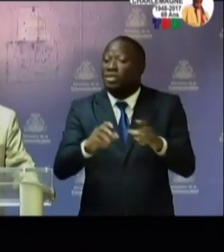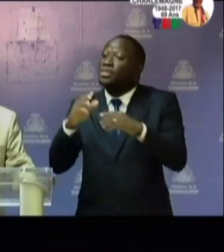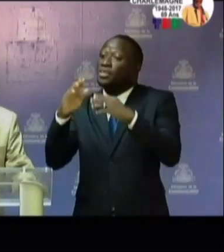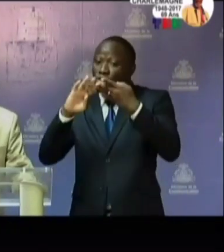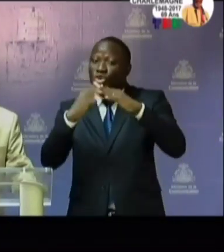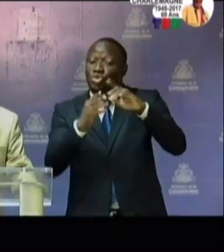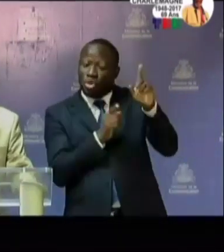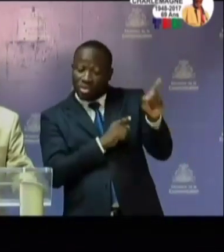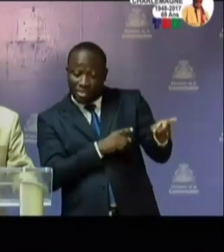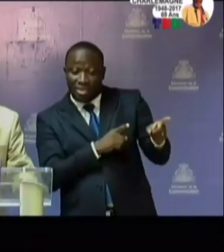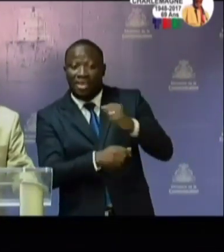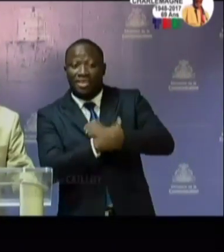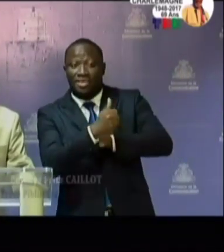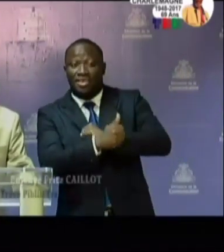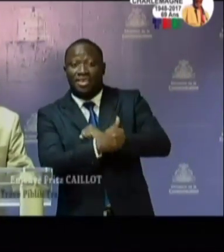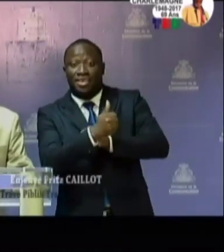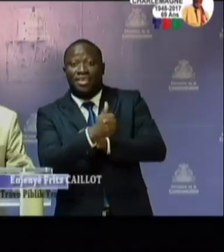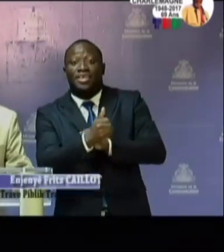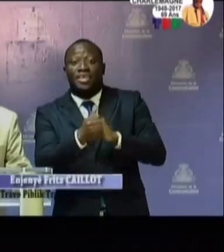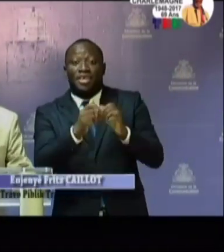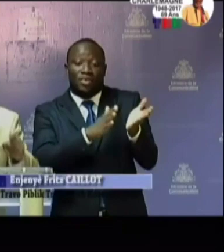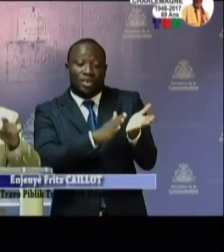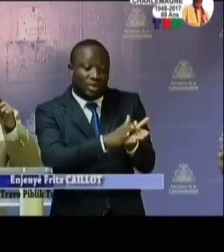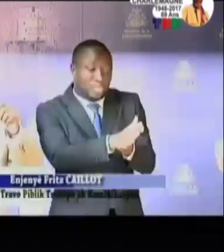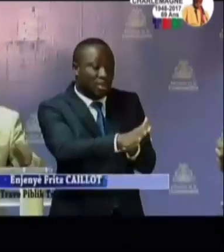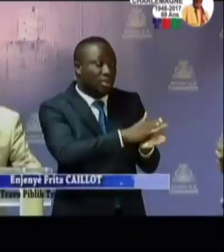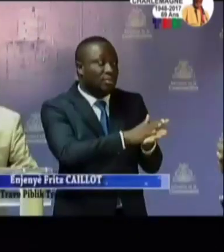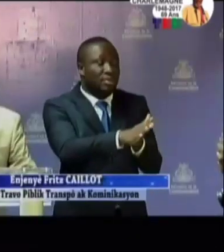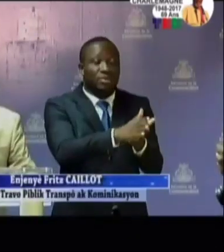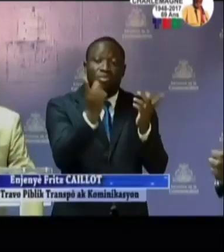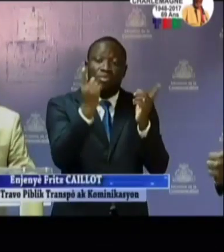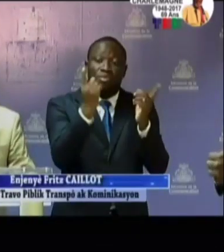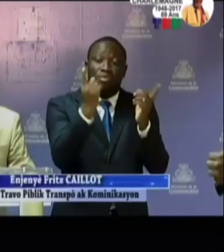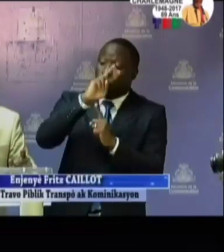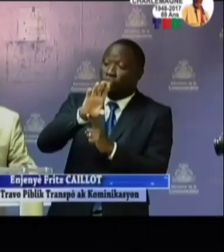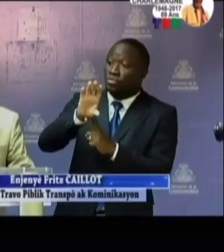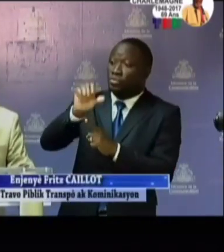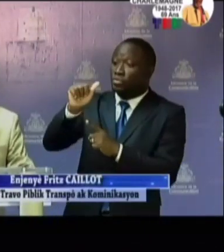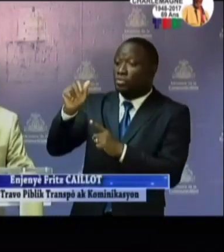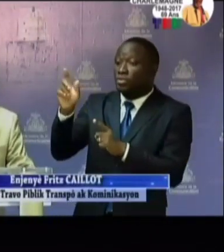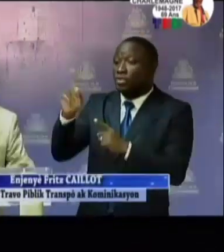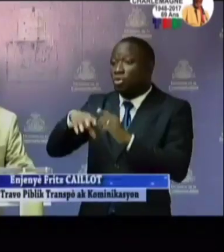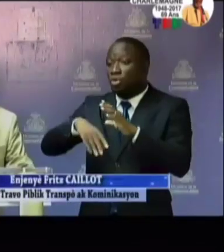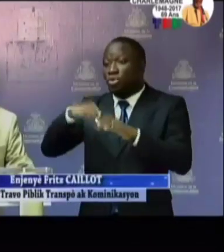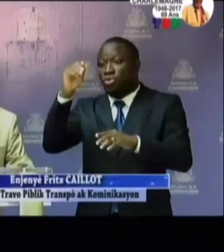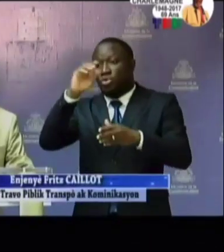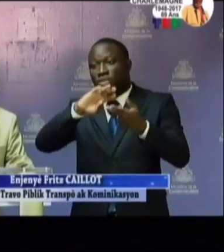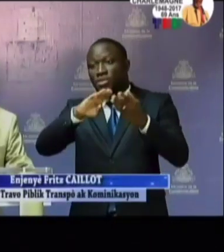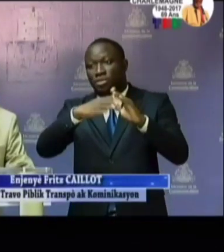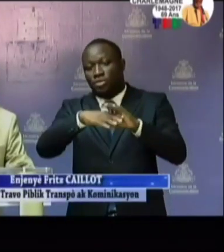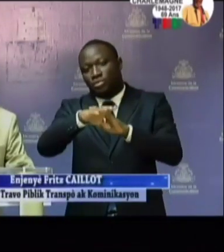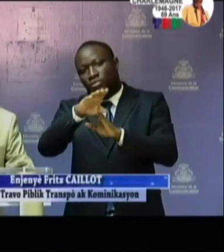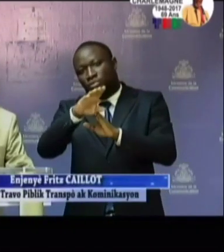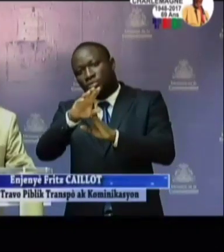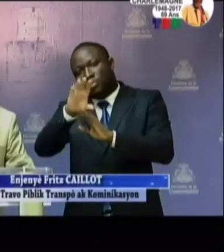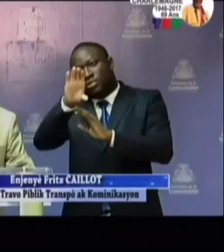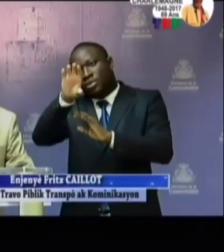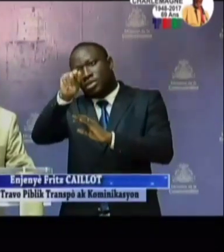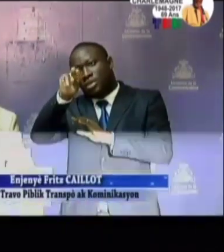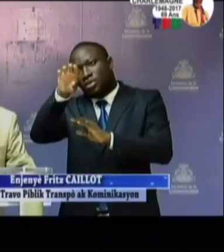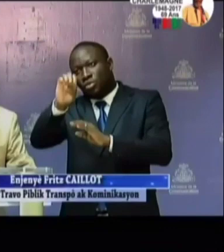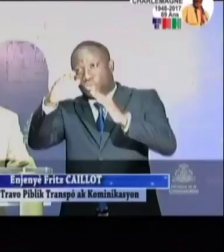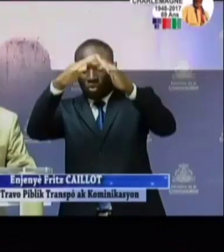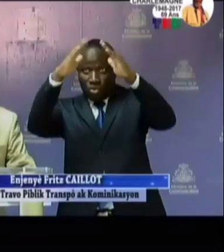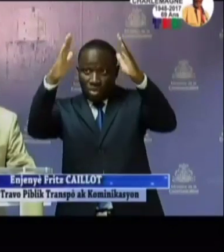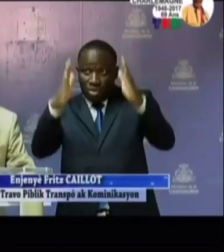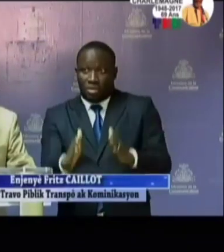sont zones à faire et en béton hydraulique. Même j'en ouais dans Campéré. Campéré l'aime sorti dans zone ouest à côté ouest CNE, gien baïlia